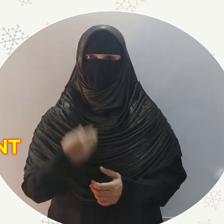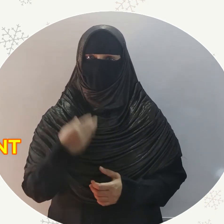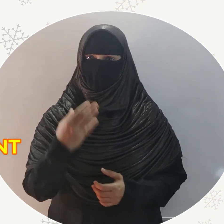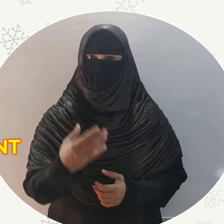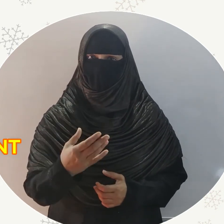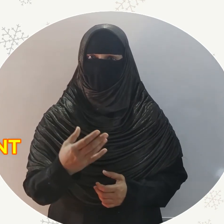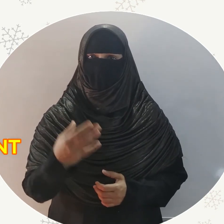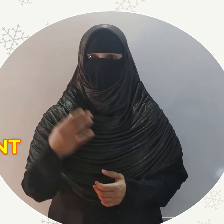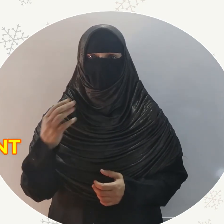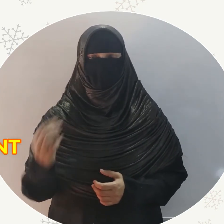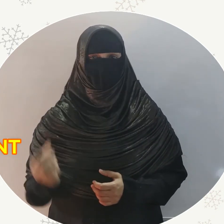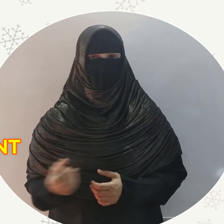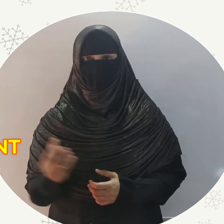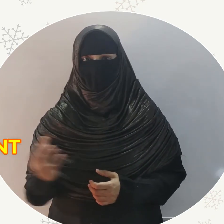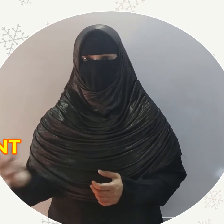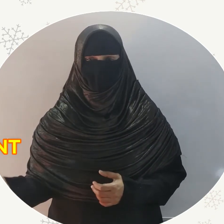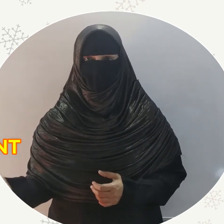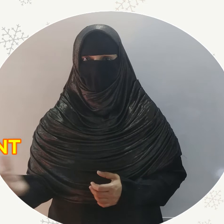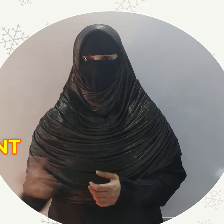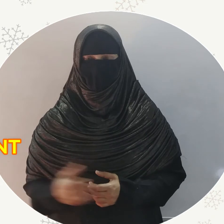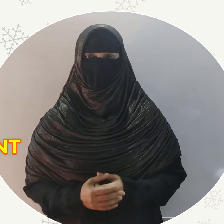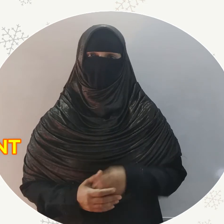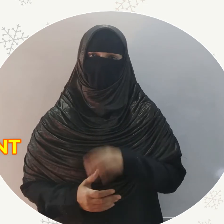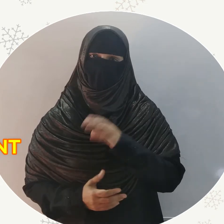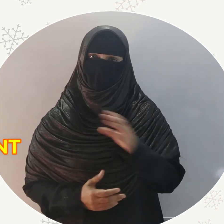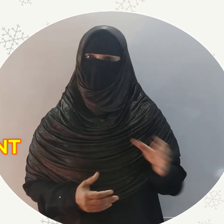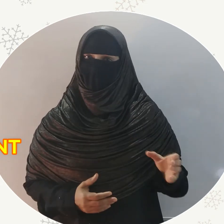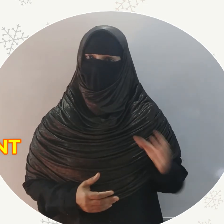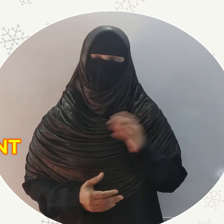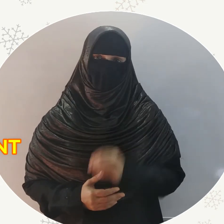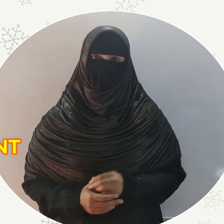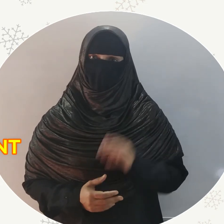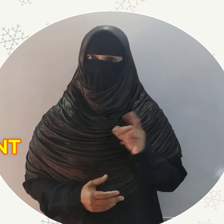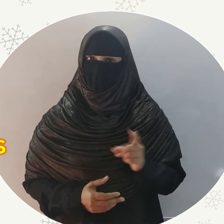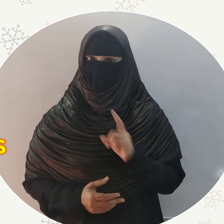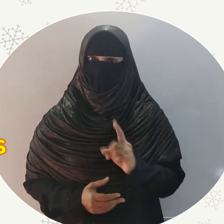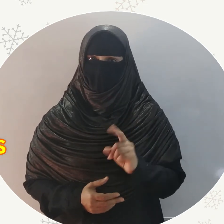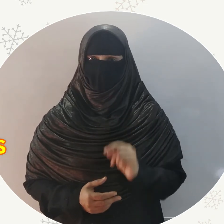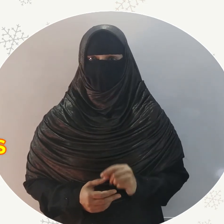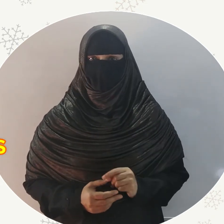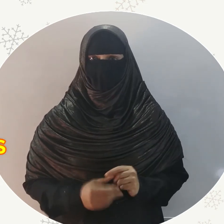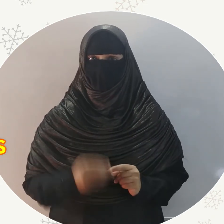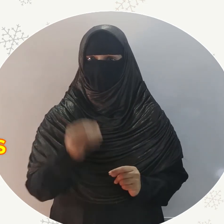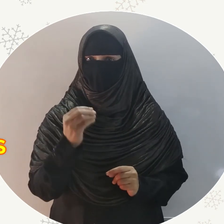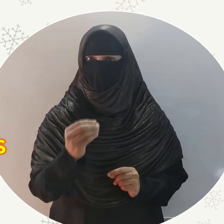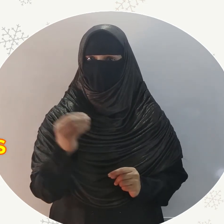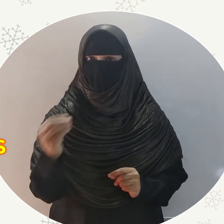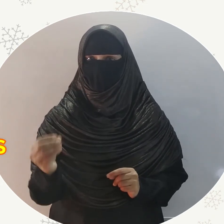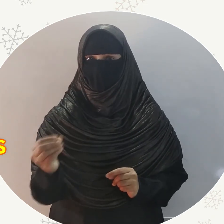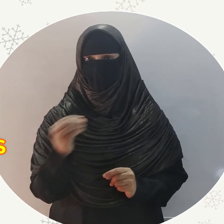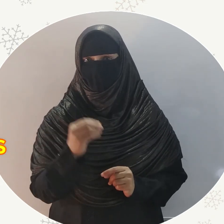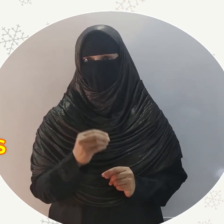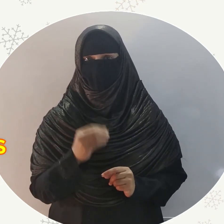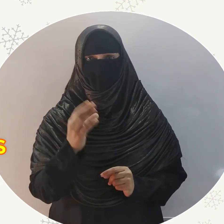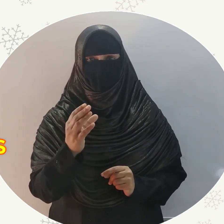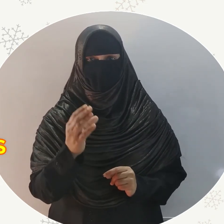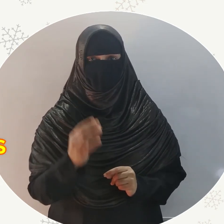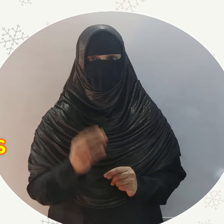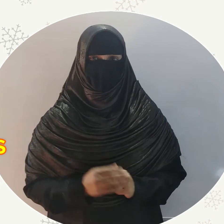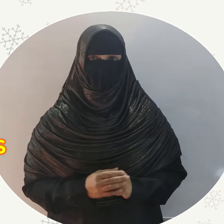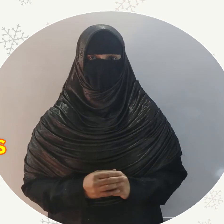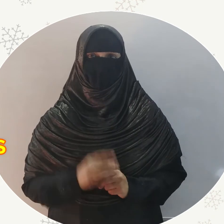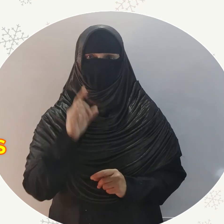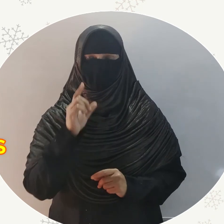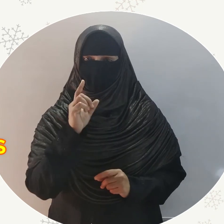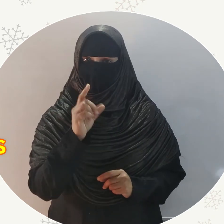ലെഫ്റ്റനന്റ്, ലെഫ്റ്റനന്റ്. പക്ഷെ ഇത് ലെഫ് എങ്ങും കാണുന്നില്ല. ഇനി അടുത്ത വേർഡ് നോക്കാം. ഇതെങ്ങനെയായിരിക്കും പ്രൊണൗൺസ് ചെയ്യുന്നത്? നമ്മൾ പലരും ഫോക്സ് പാസ്, പക്ഷെ ഇത്